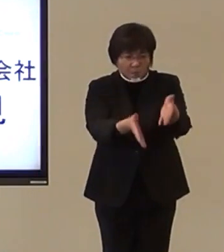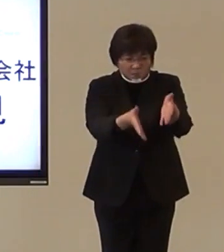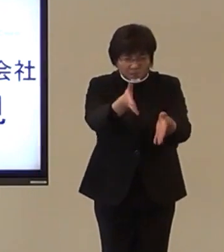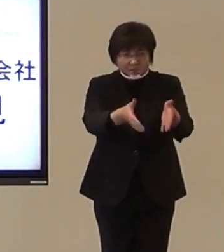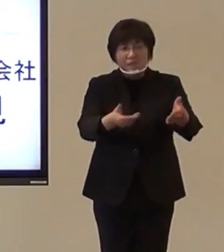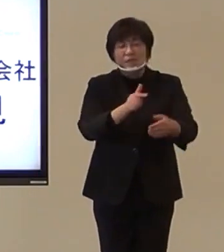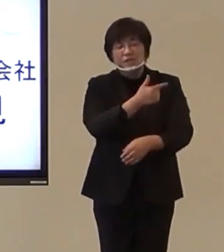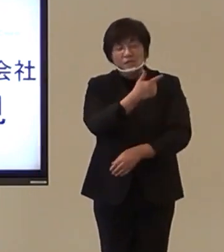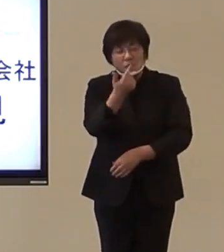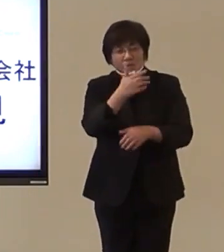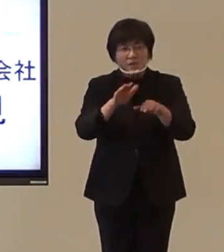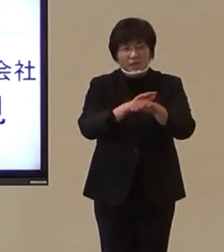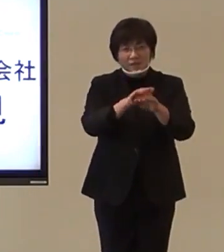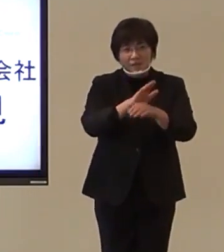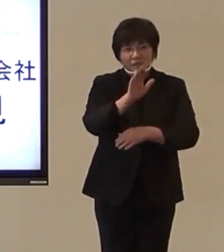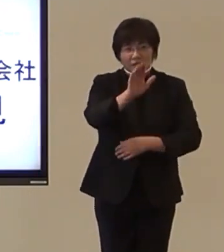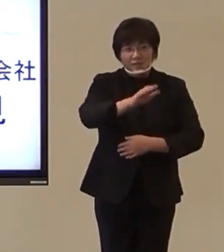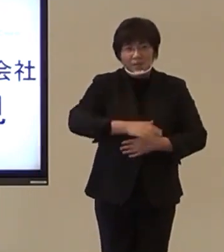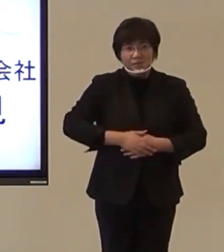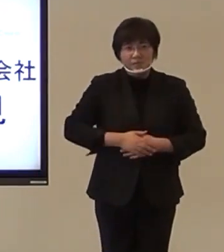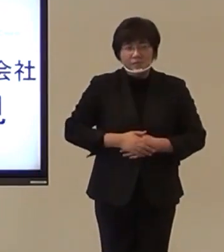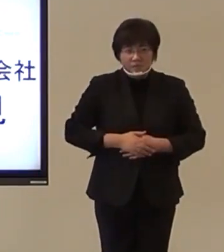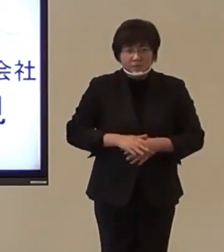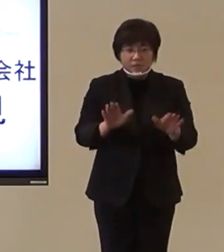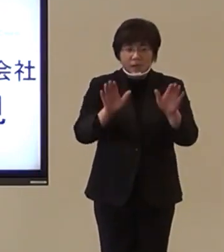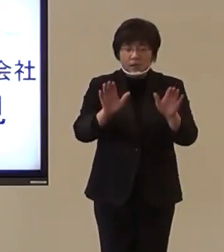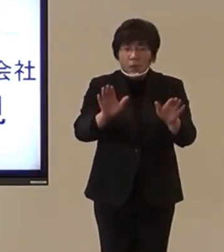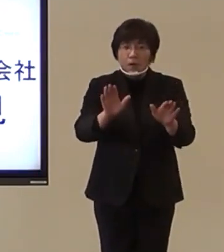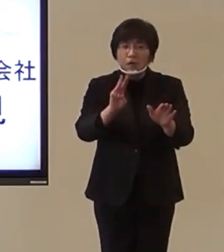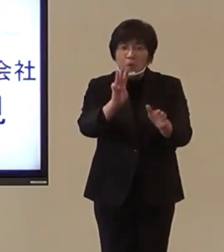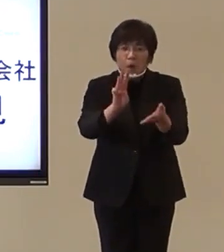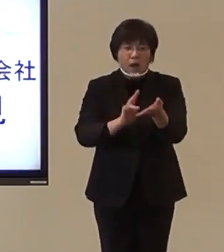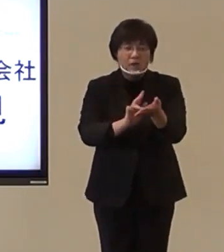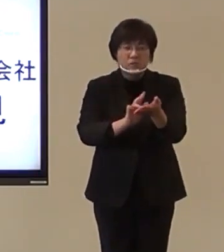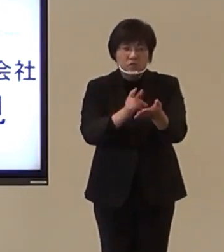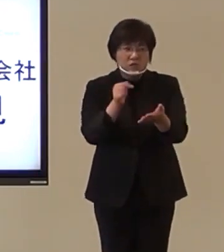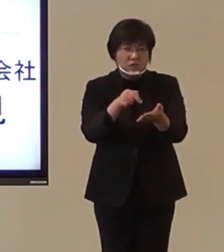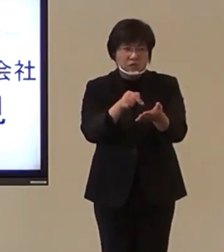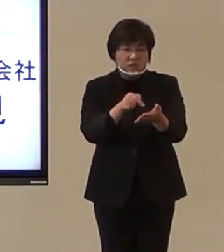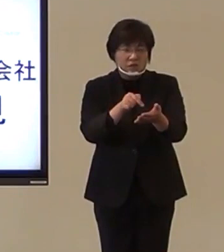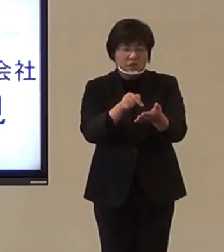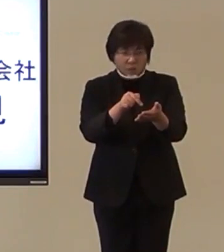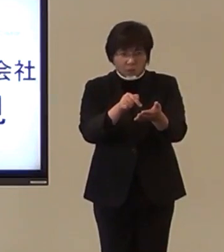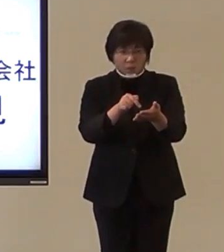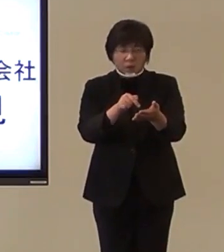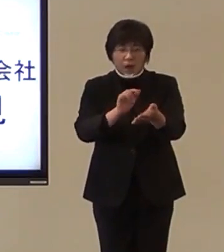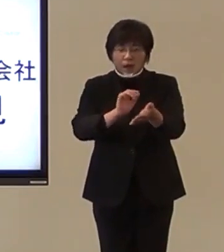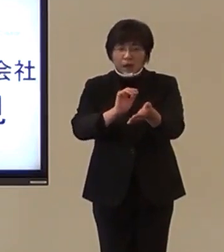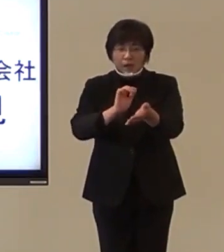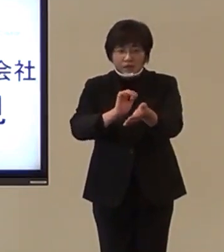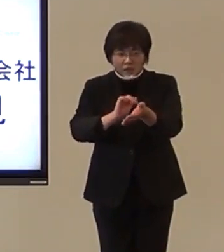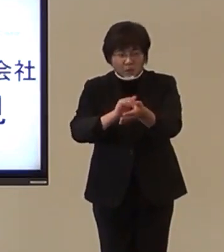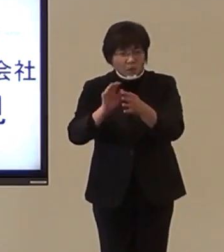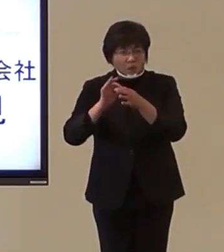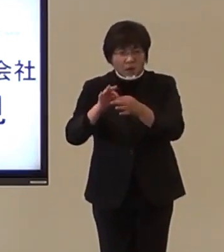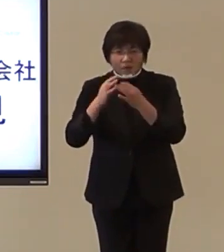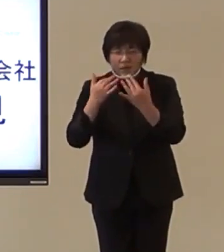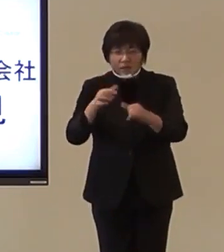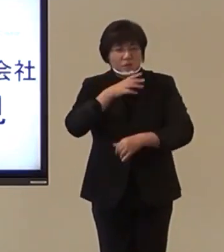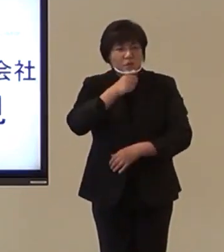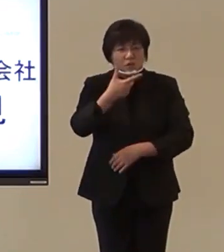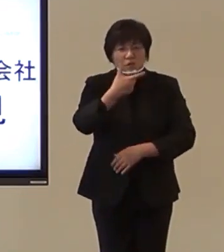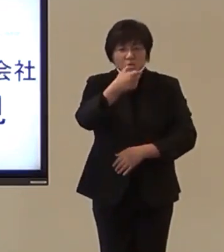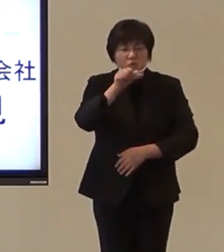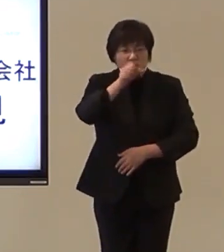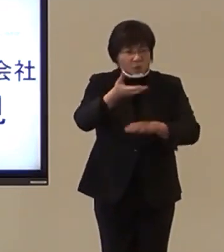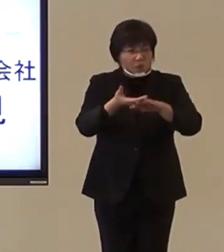事です。今回のワクチンは、ね、医療関係者、それから65歳の方打